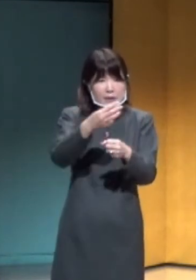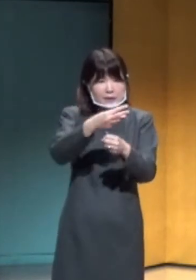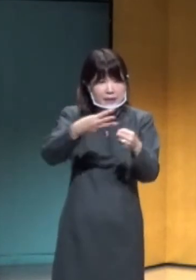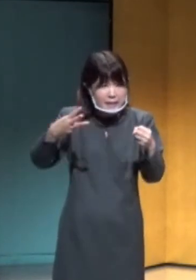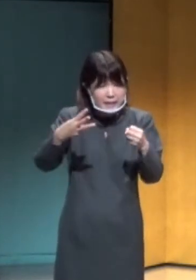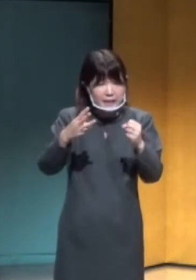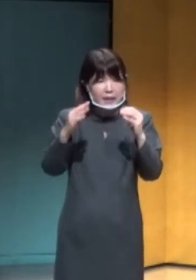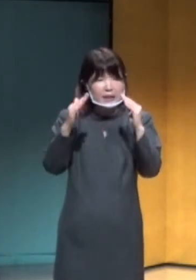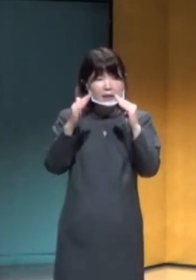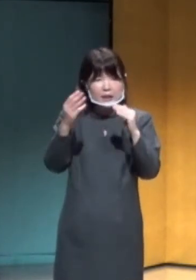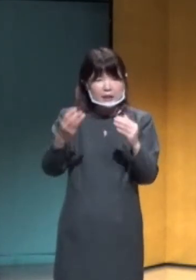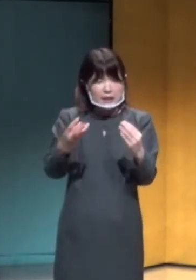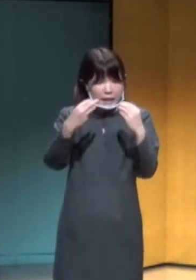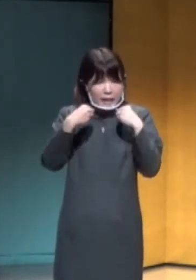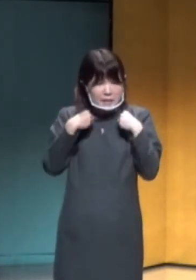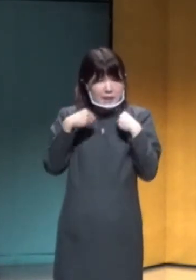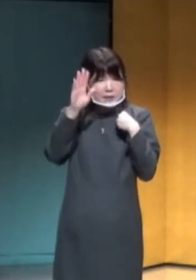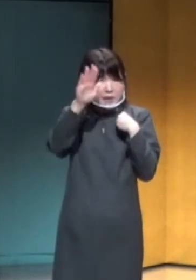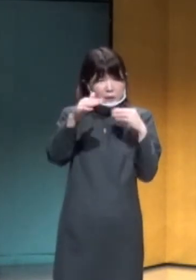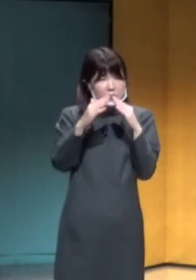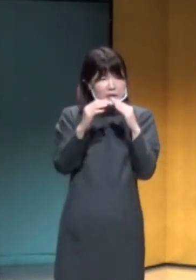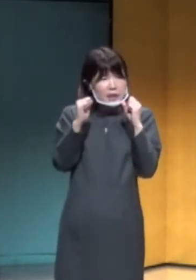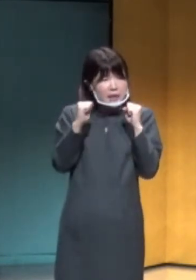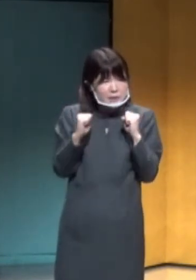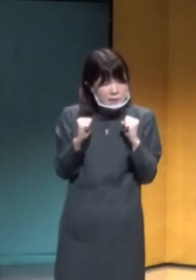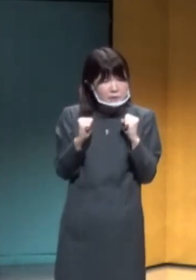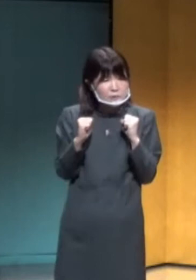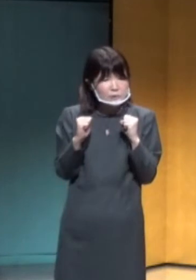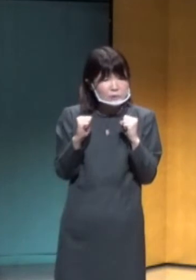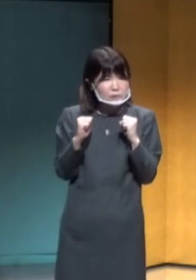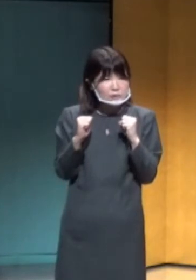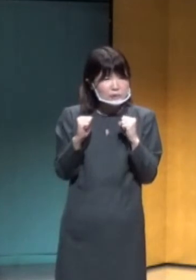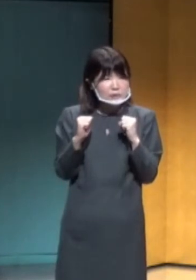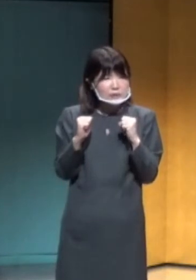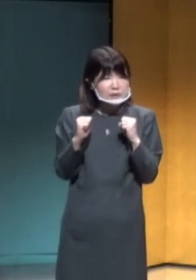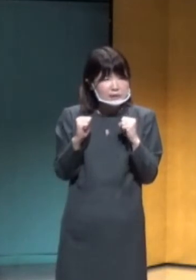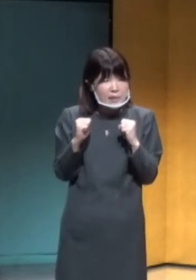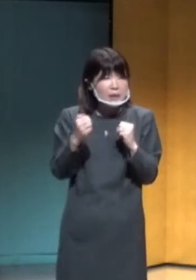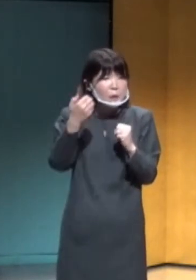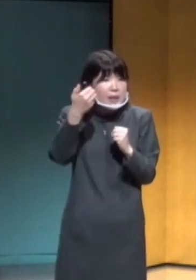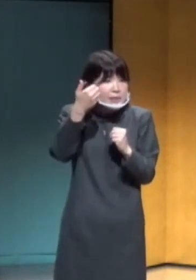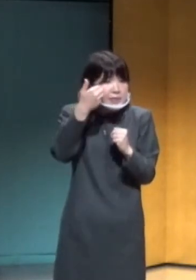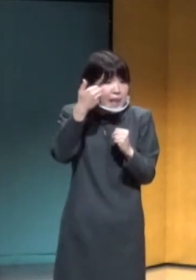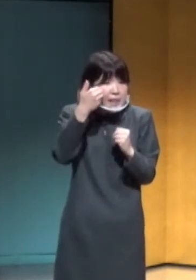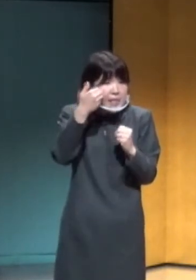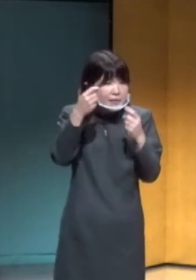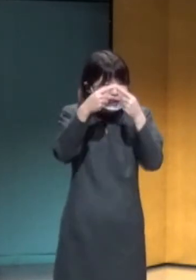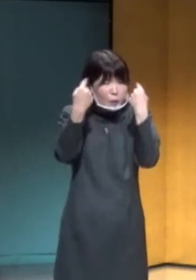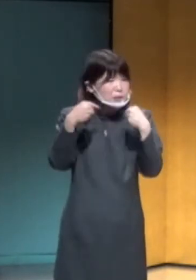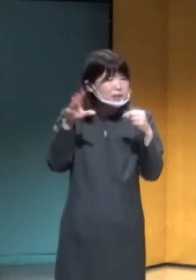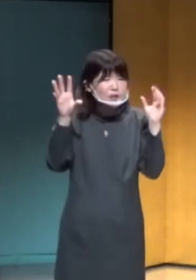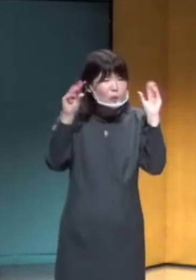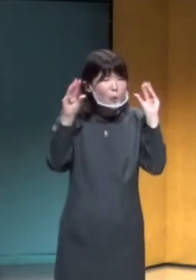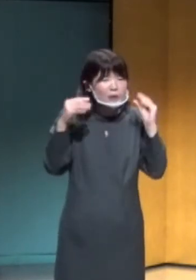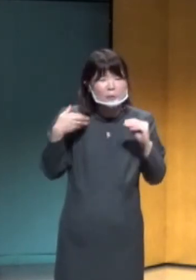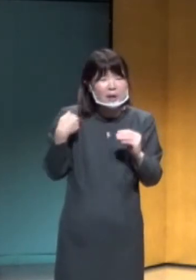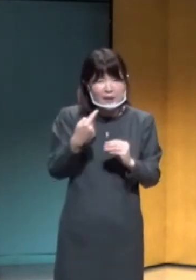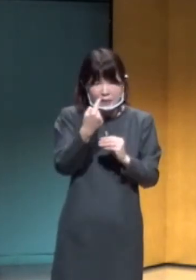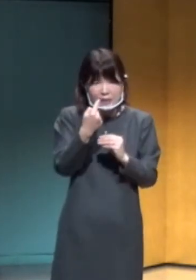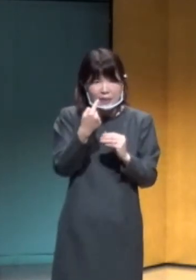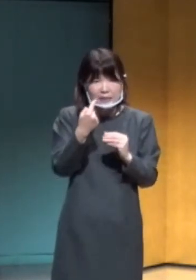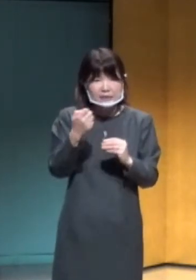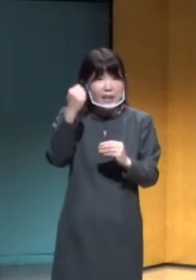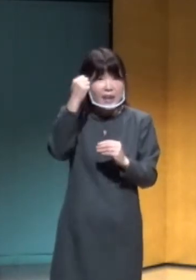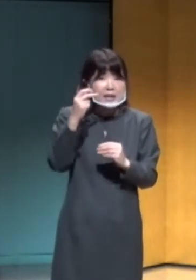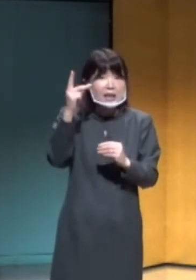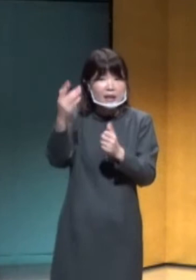宅療養者の皆さんは、実は何丁目何番誰々様というような情報はございません。浅川保健所のご